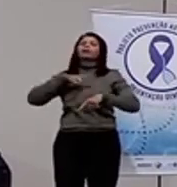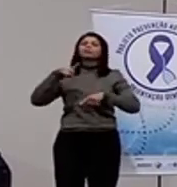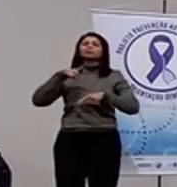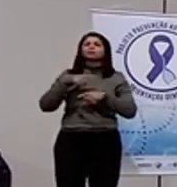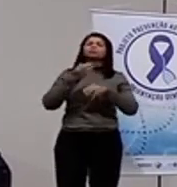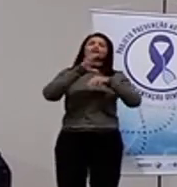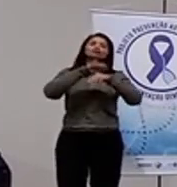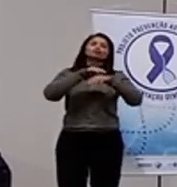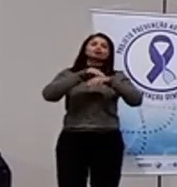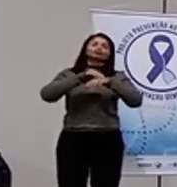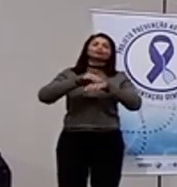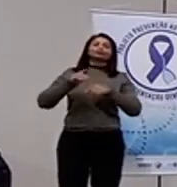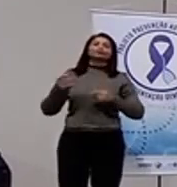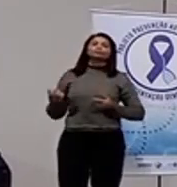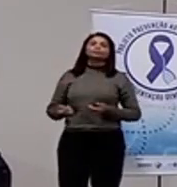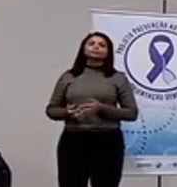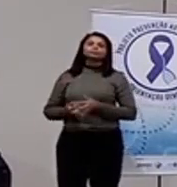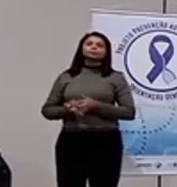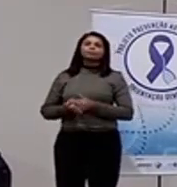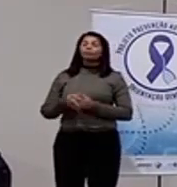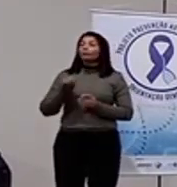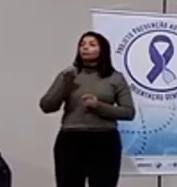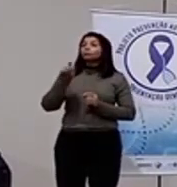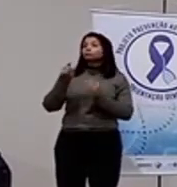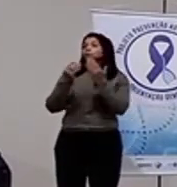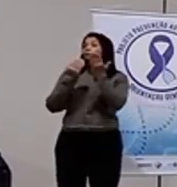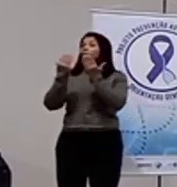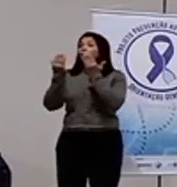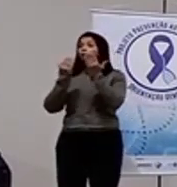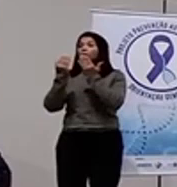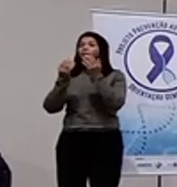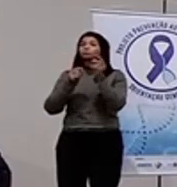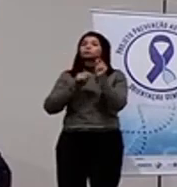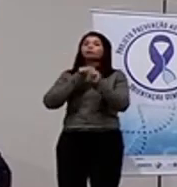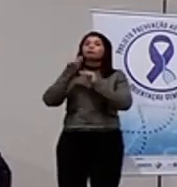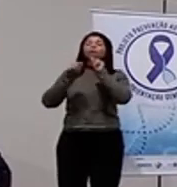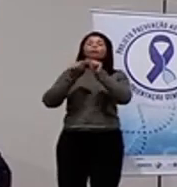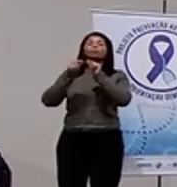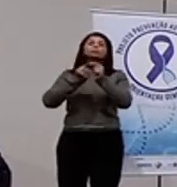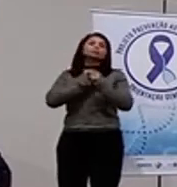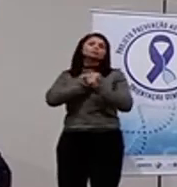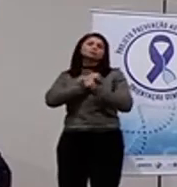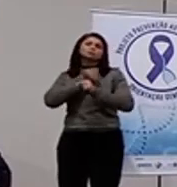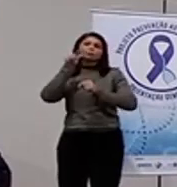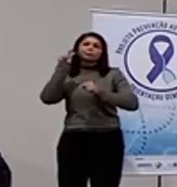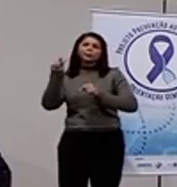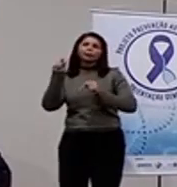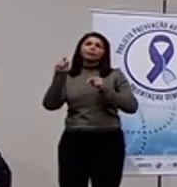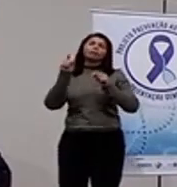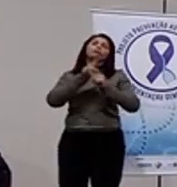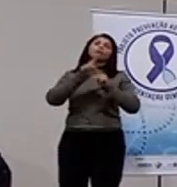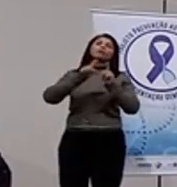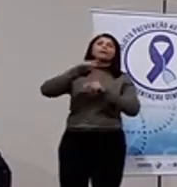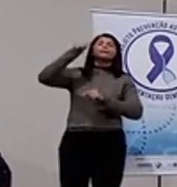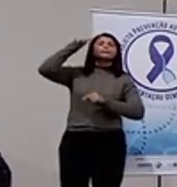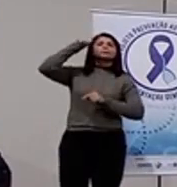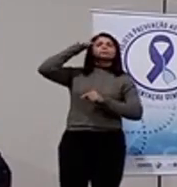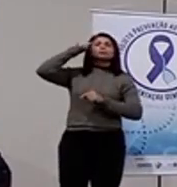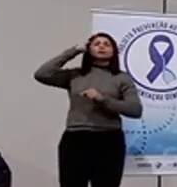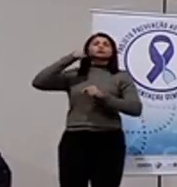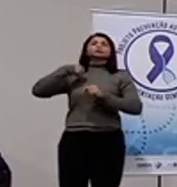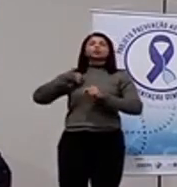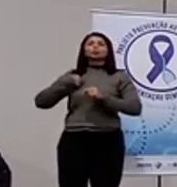rara. Ou seja, se você analisar agora, já não são números tão pequenos, né? Quando você coloca uma população de bilhões